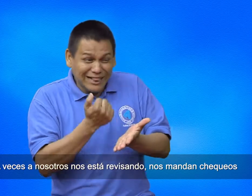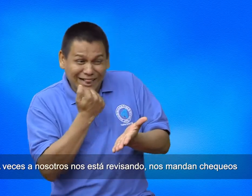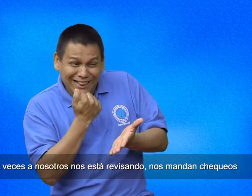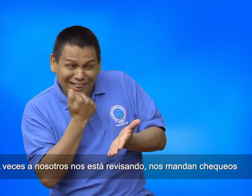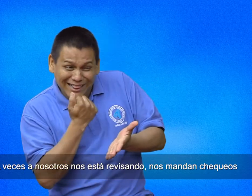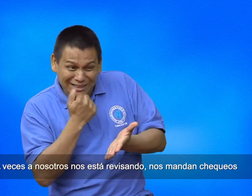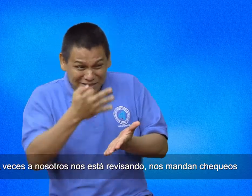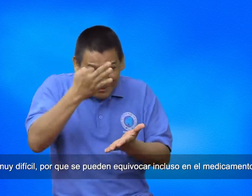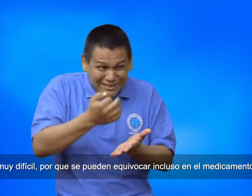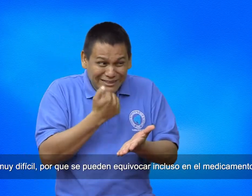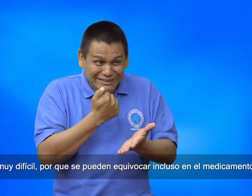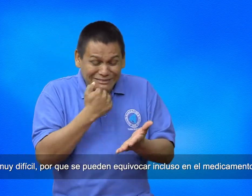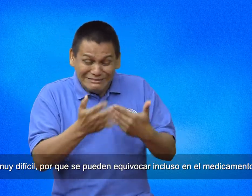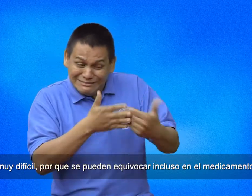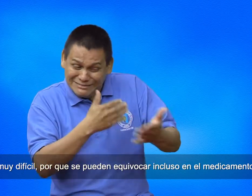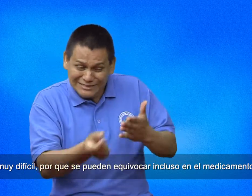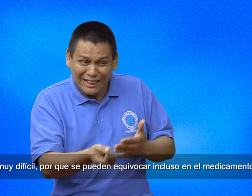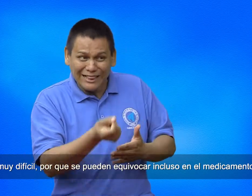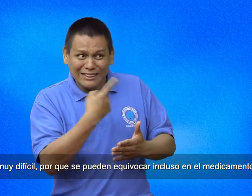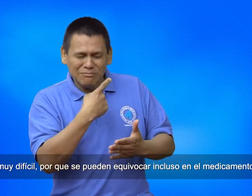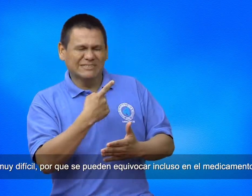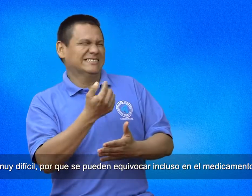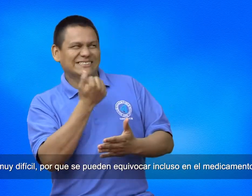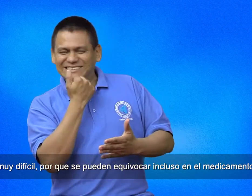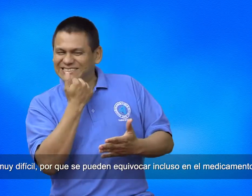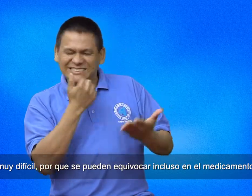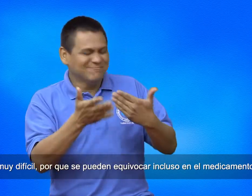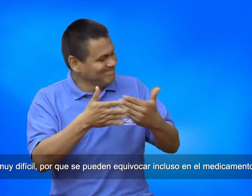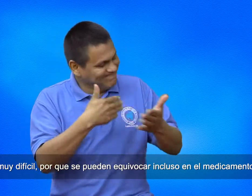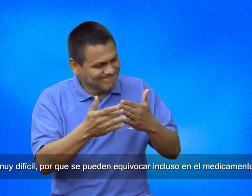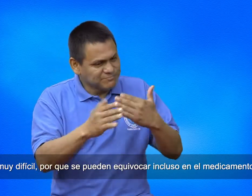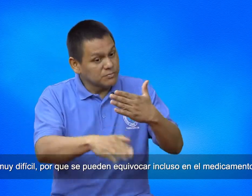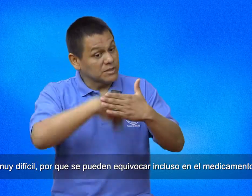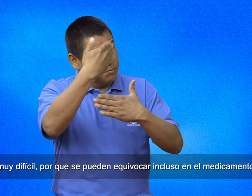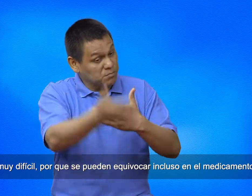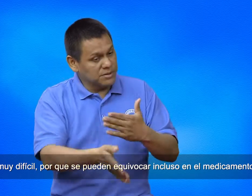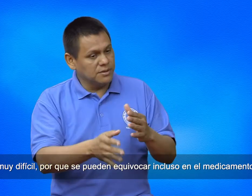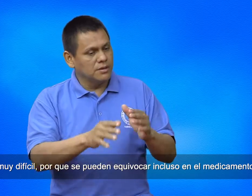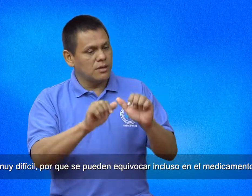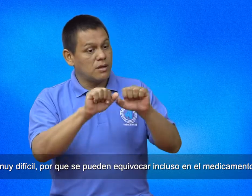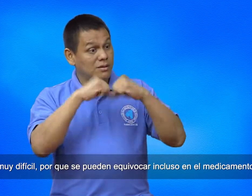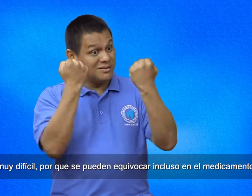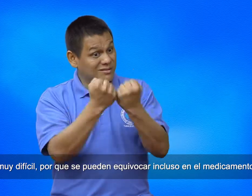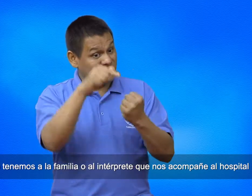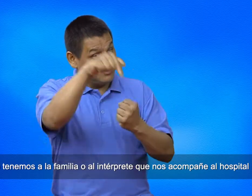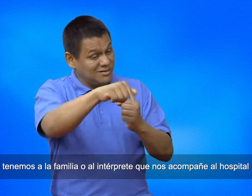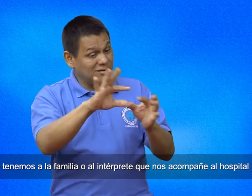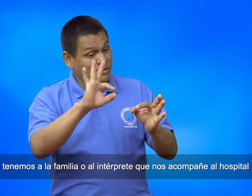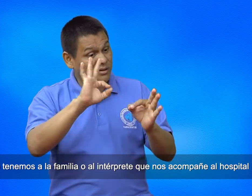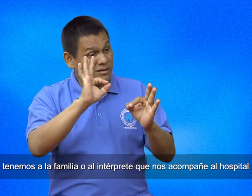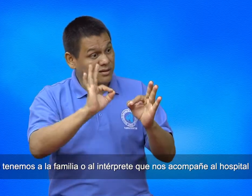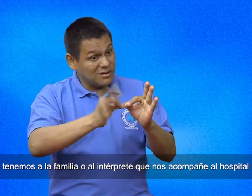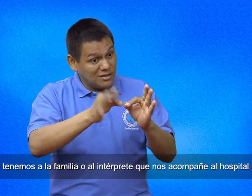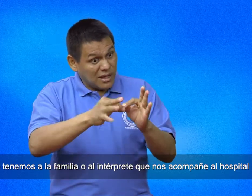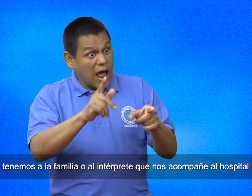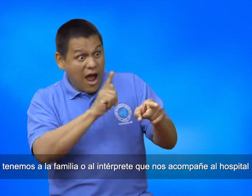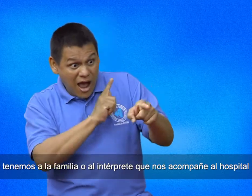chequeos y es muy difícil porque se pueden equivocar incluso en el medicamento si no no tenemos a la familia o al